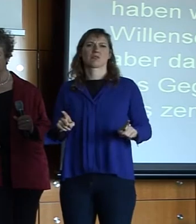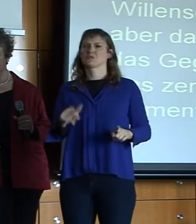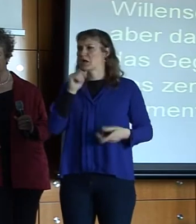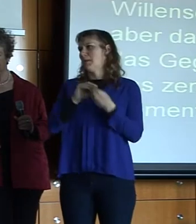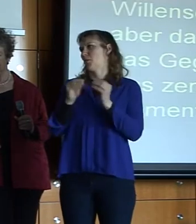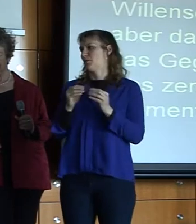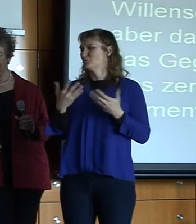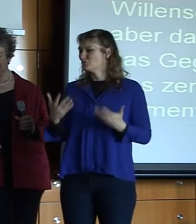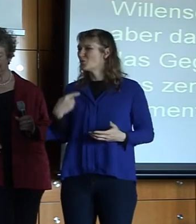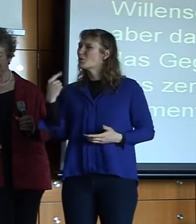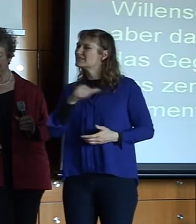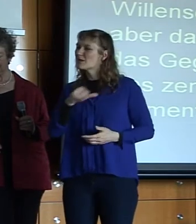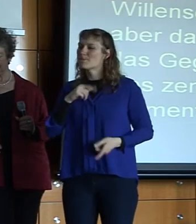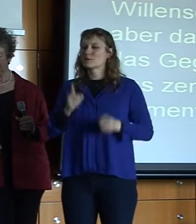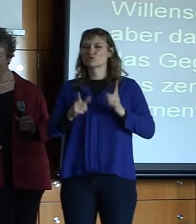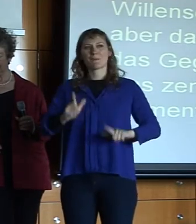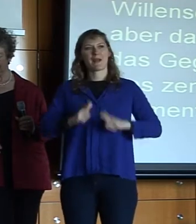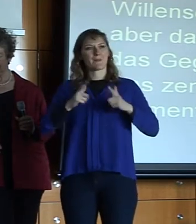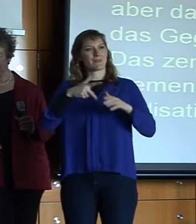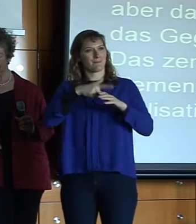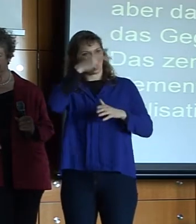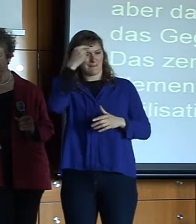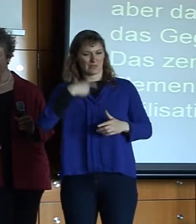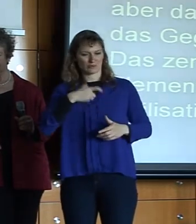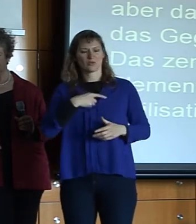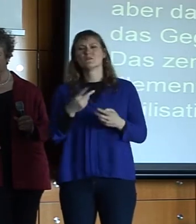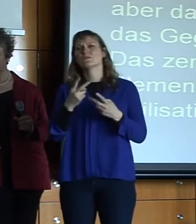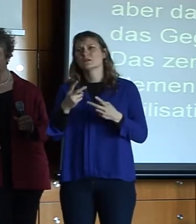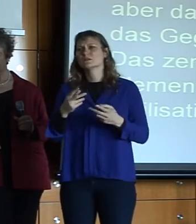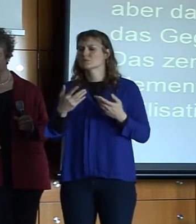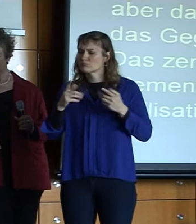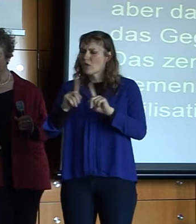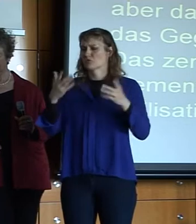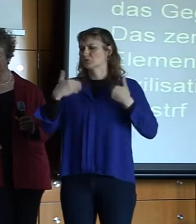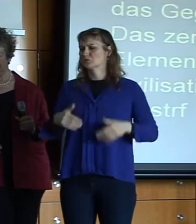ist gerade für uns selbstbestimmt lebende, behinderte Menschen eine zentrale